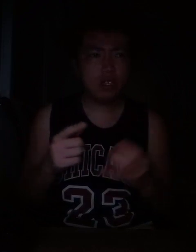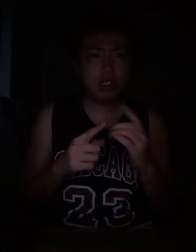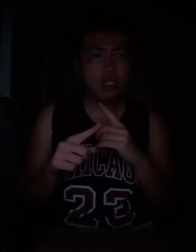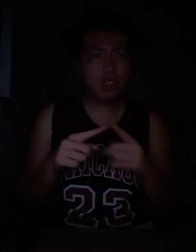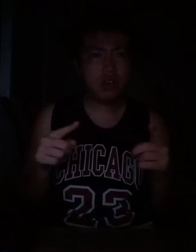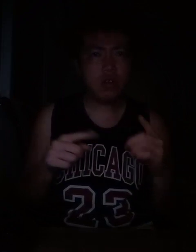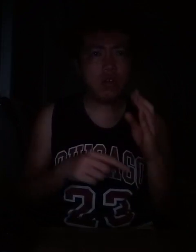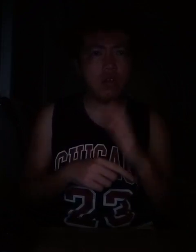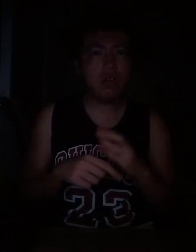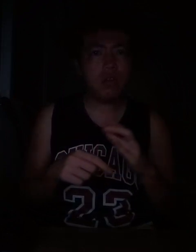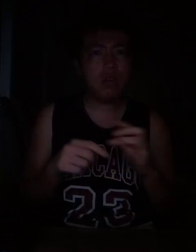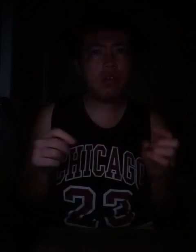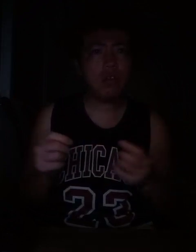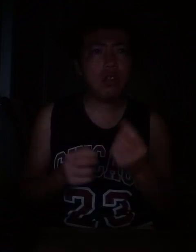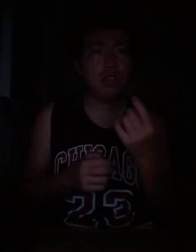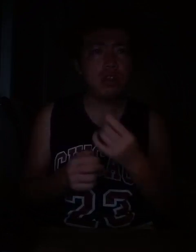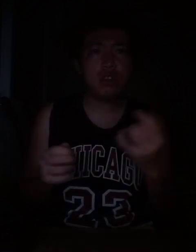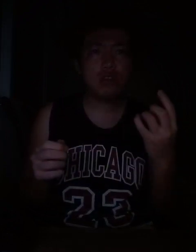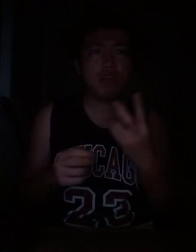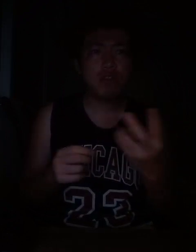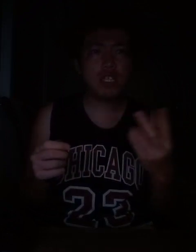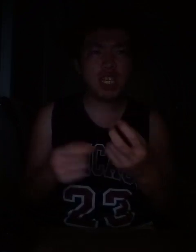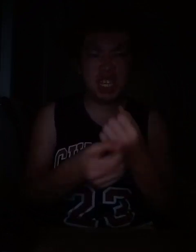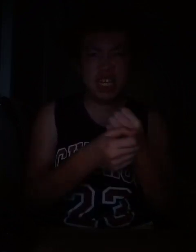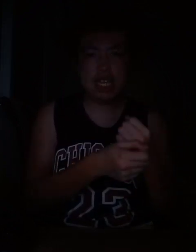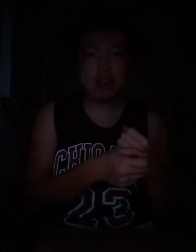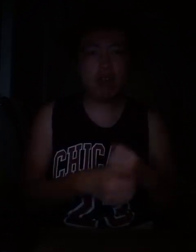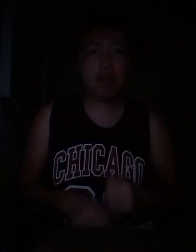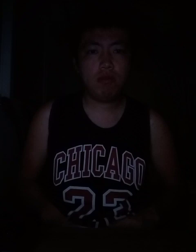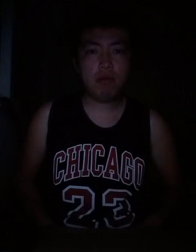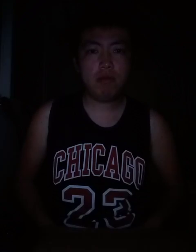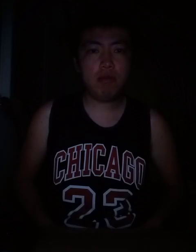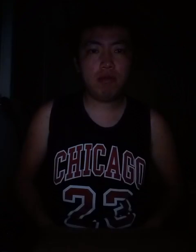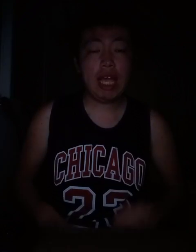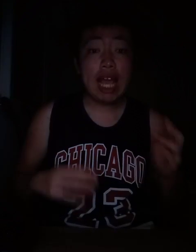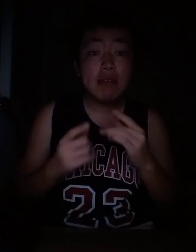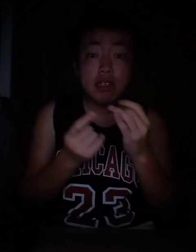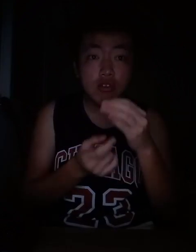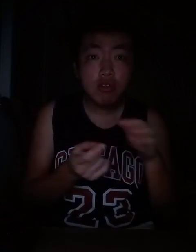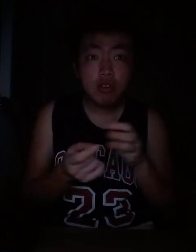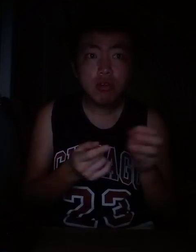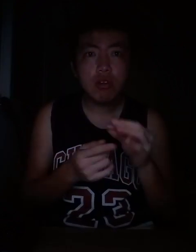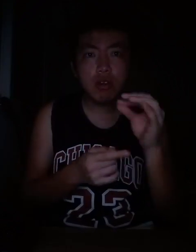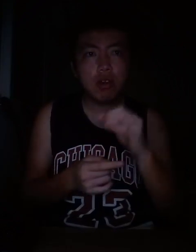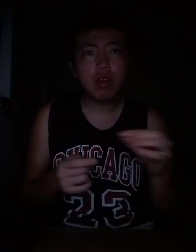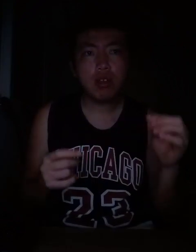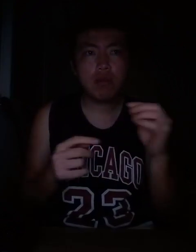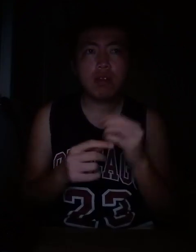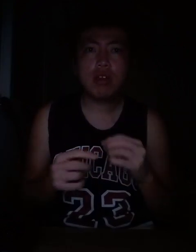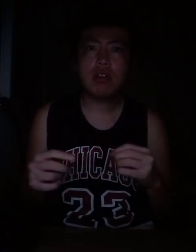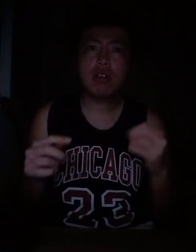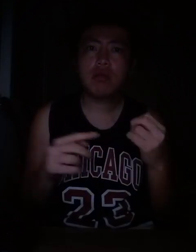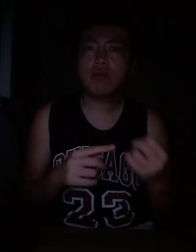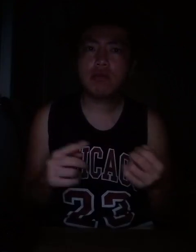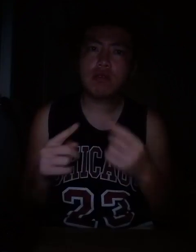혐의로 공장 관리 책임자 등 2명을 입건했습니다. SPC그룹 측은 오늘 사고 발생 이후 공장 생산 라인을